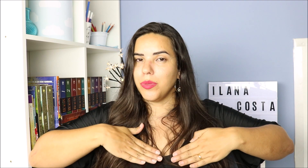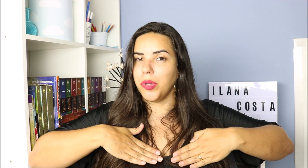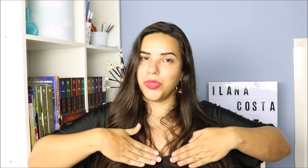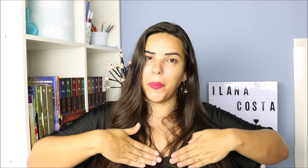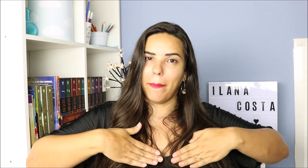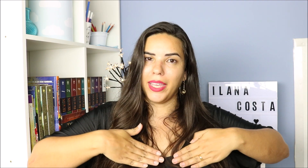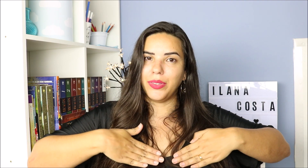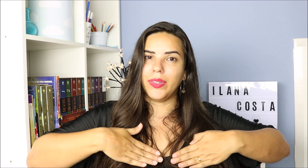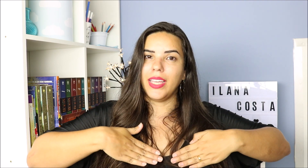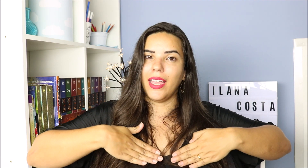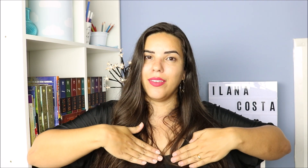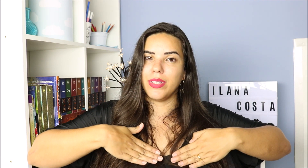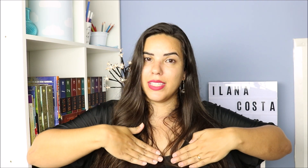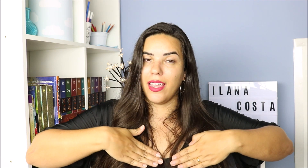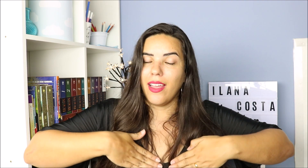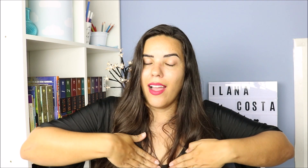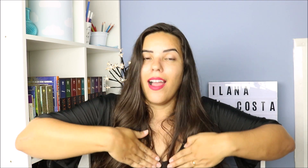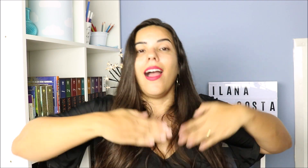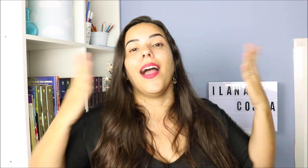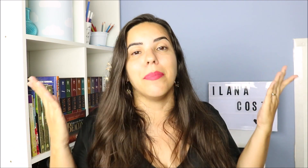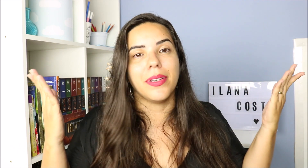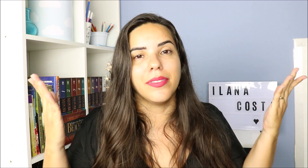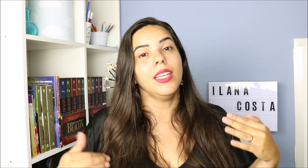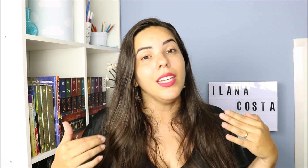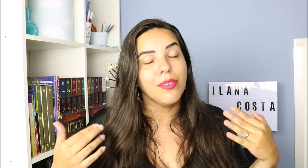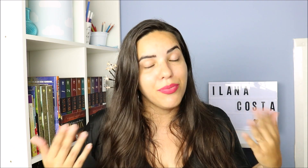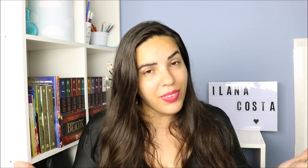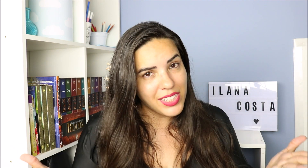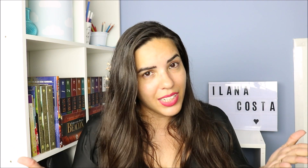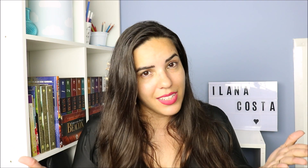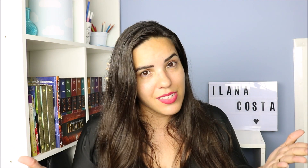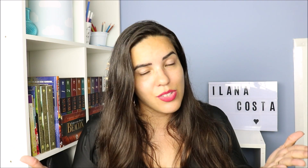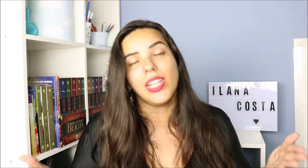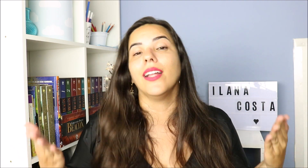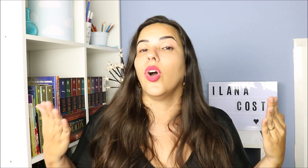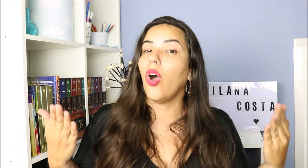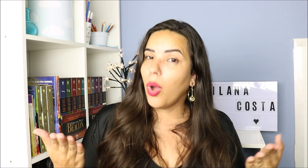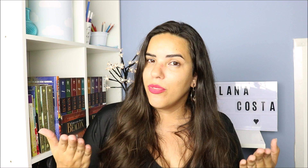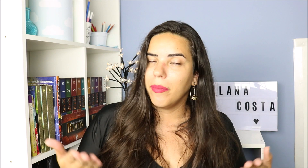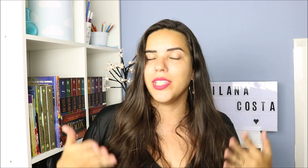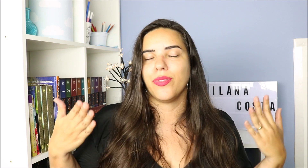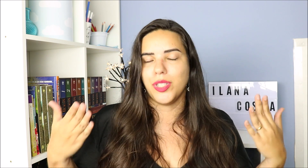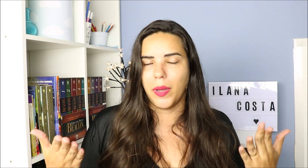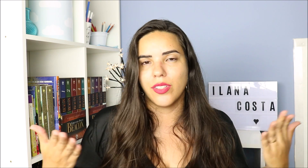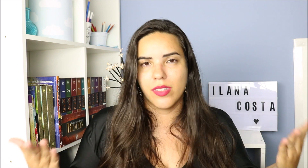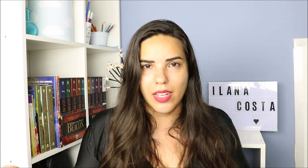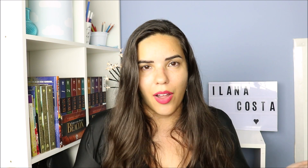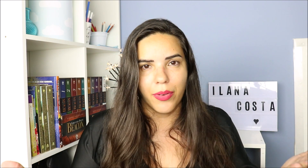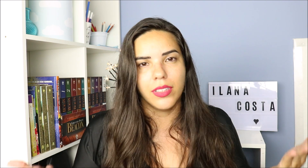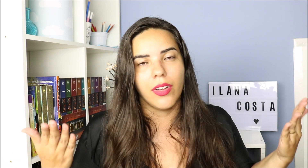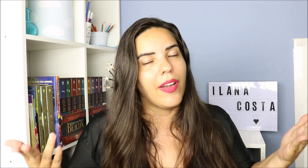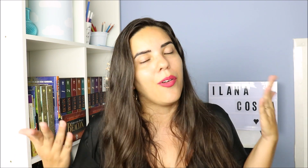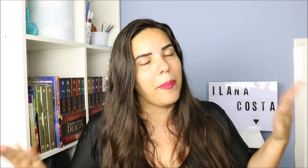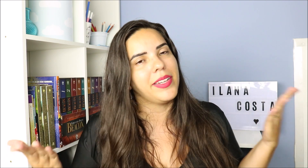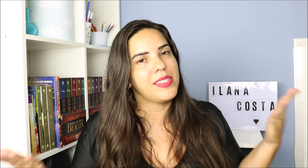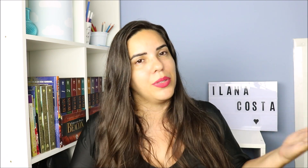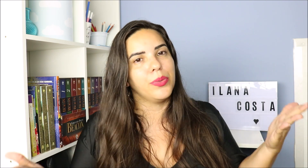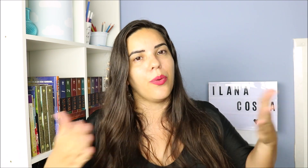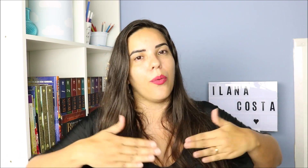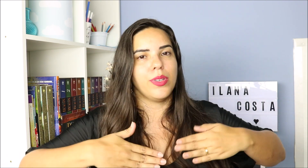mãos no peito e aí você abre. E faz cara de assustado, obviamente que faz parte do sinal. Então é algo parecido com isso